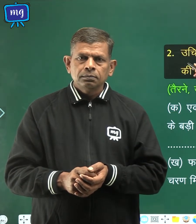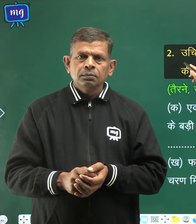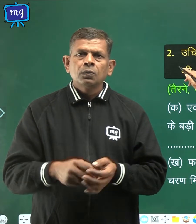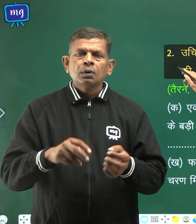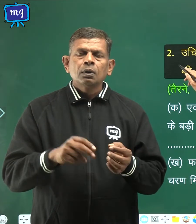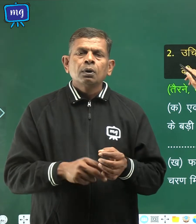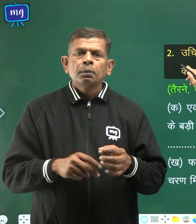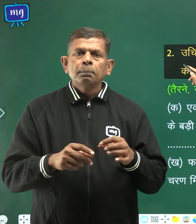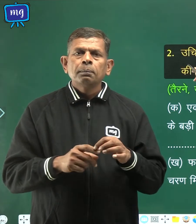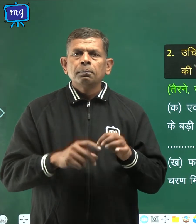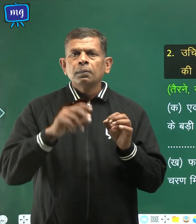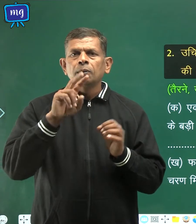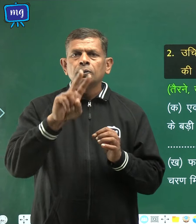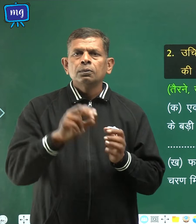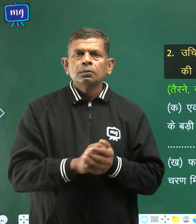नंबर 2,